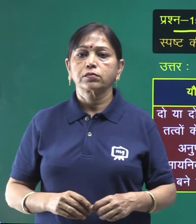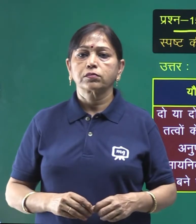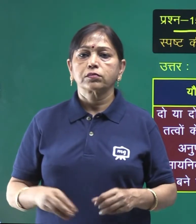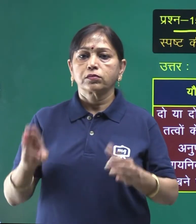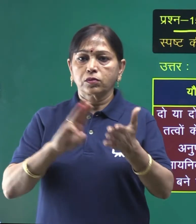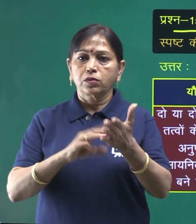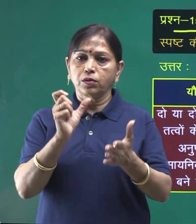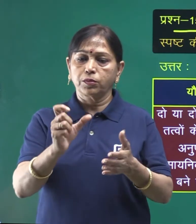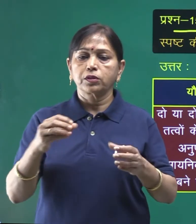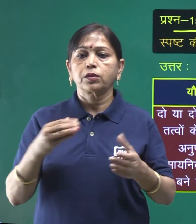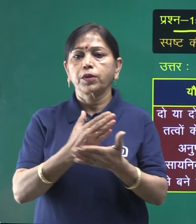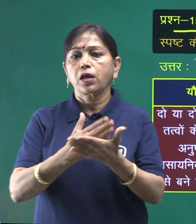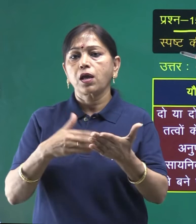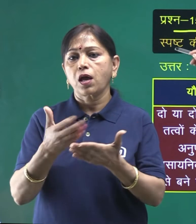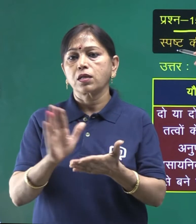मिश्रण में अंतर